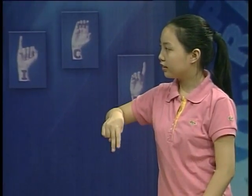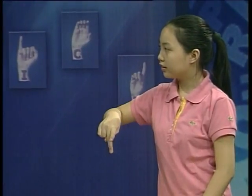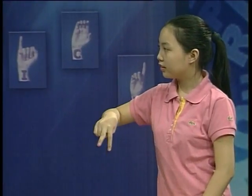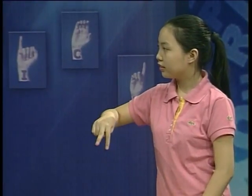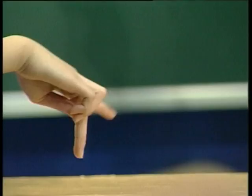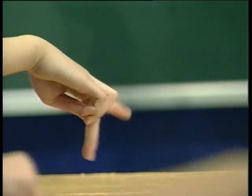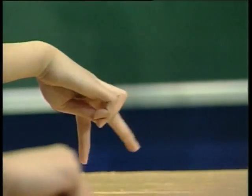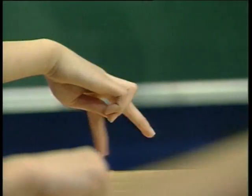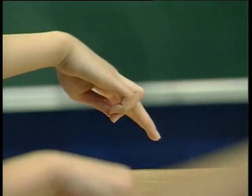Hành động đi